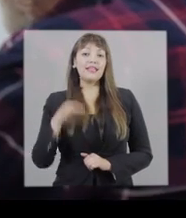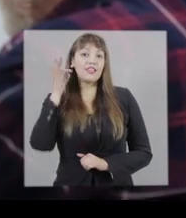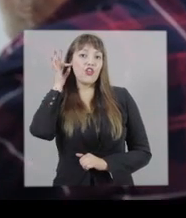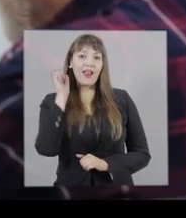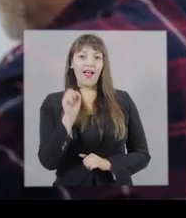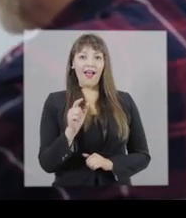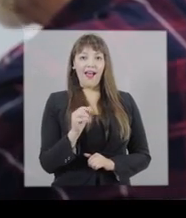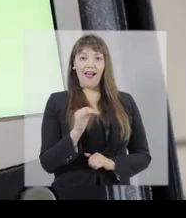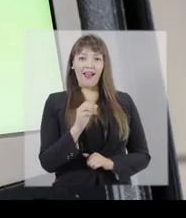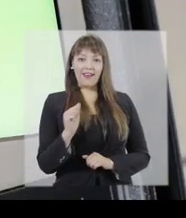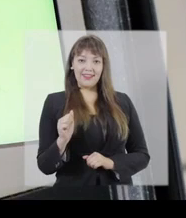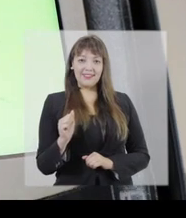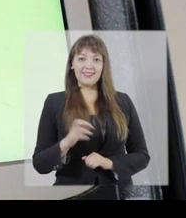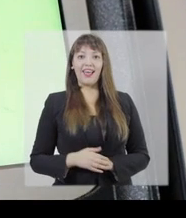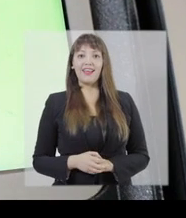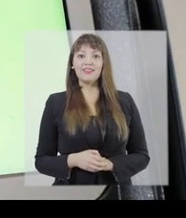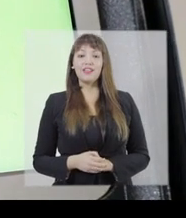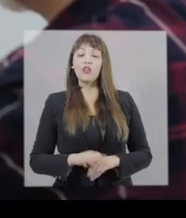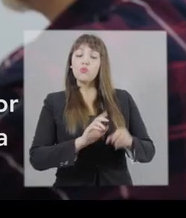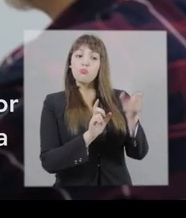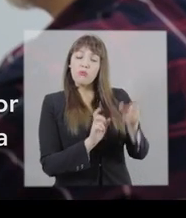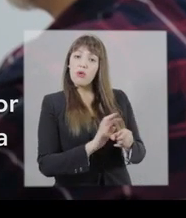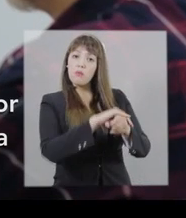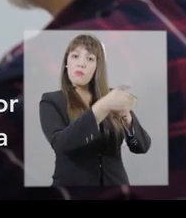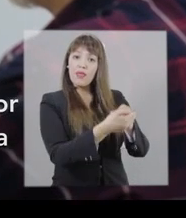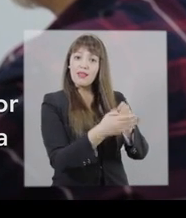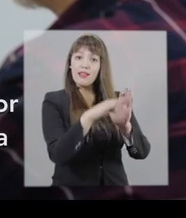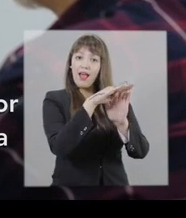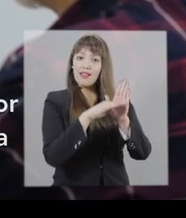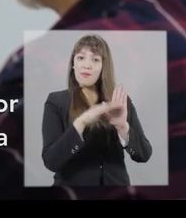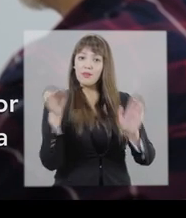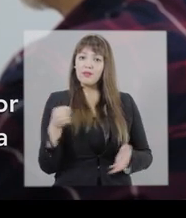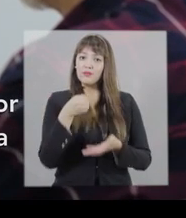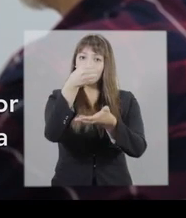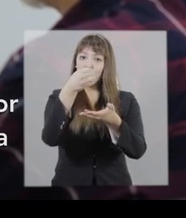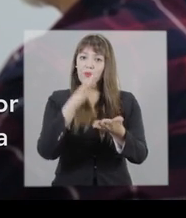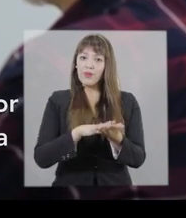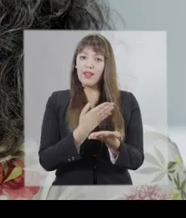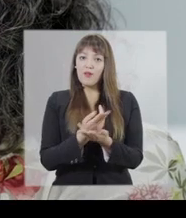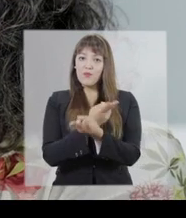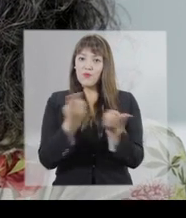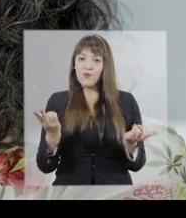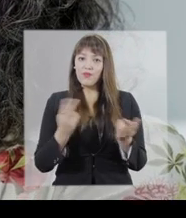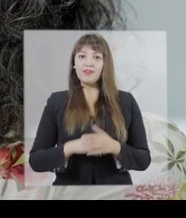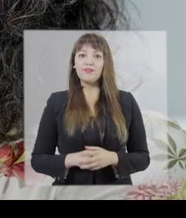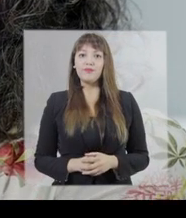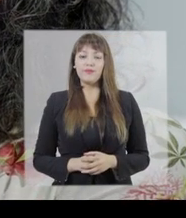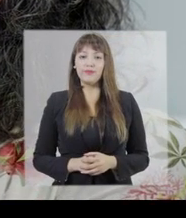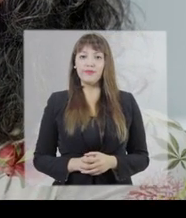Señora Alicia, su tratamiento está cubierto por los programas de salud pública.